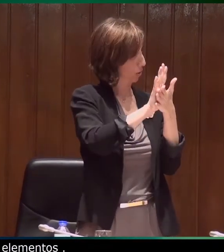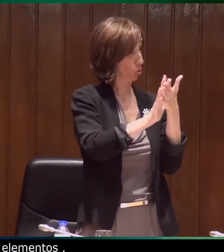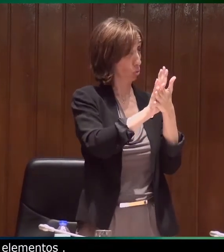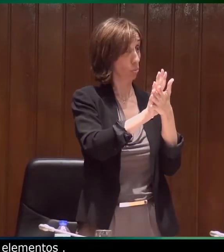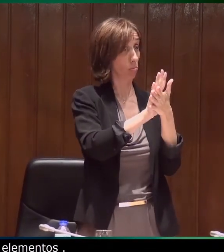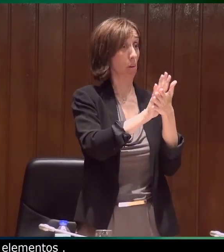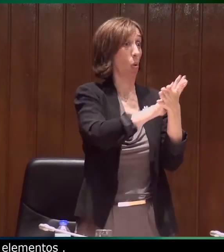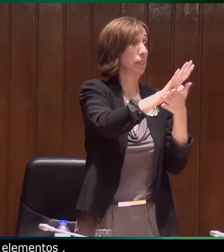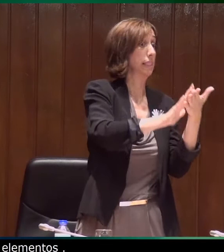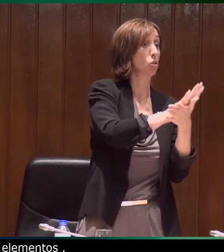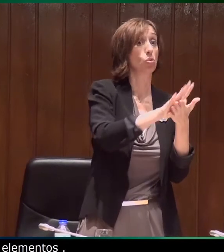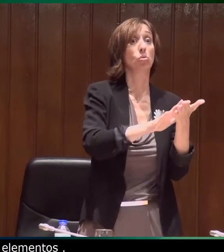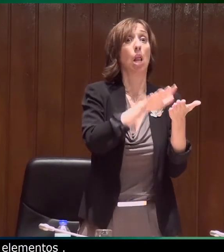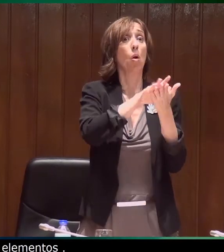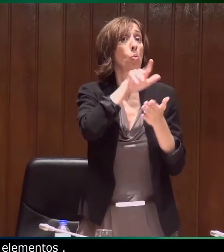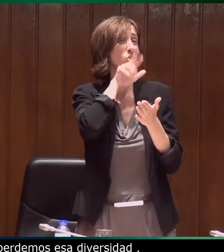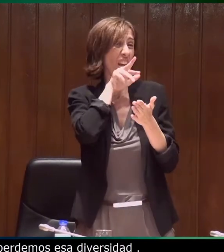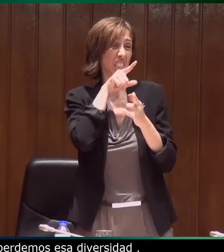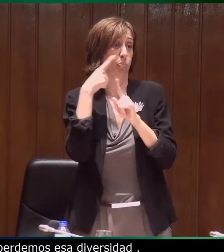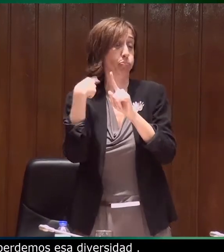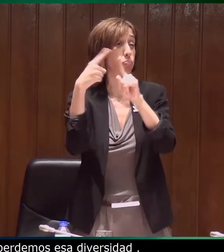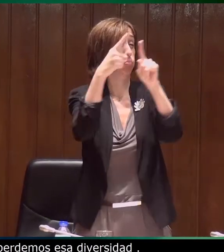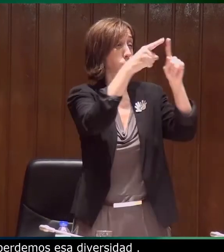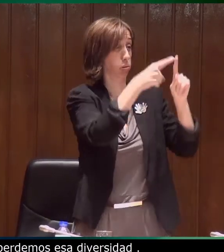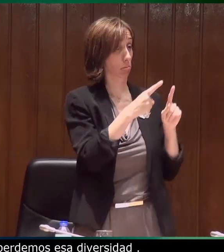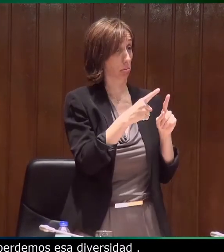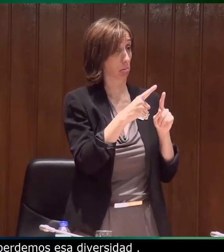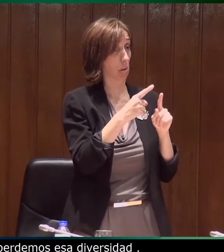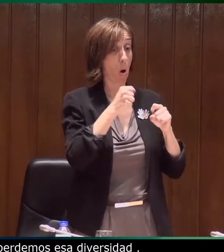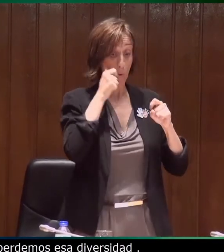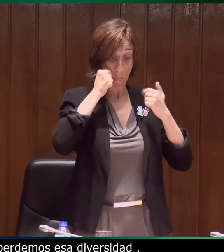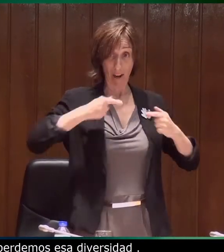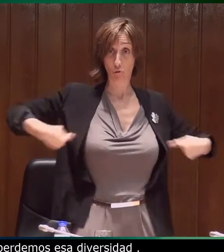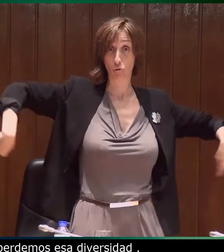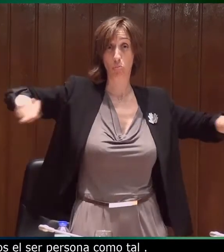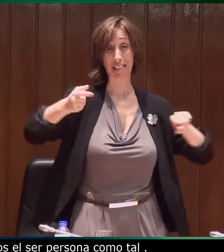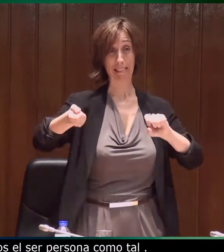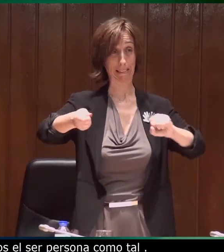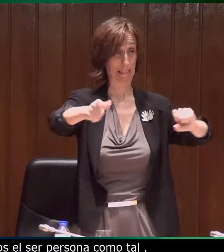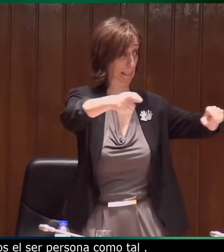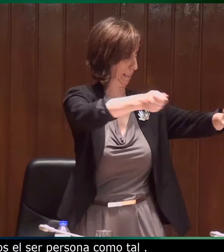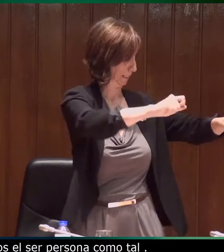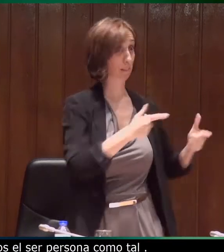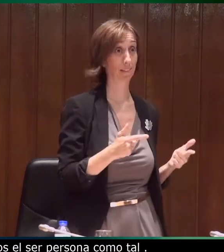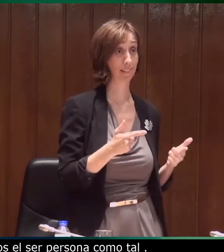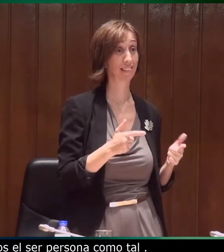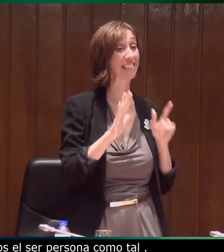es interesante el ver que la lengua de signos o las lenguas orales las diferentes lenguas que aunque